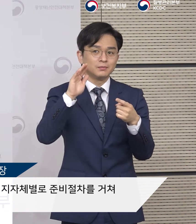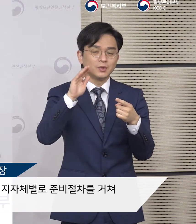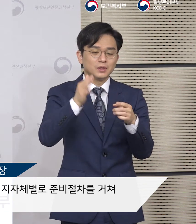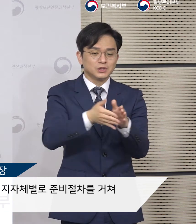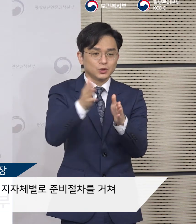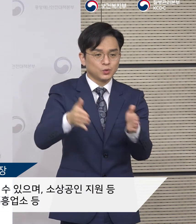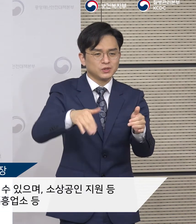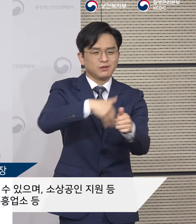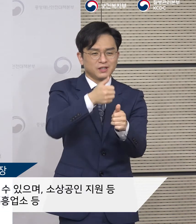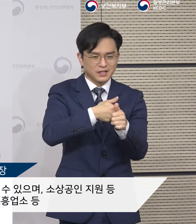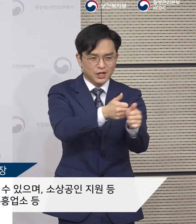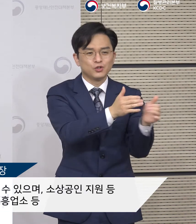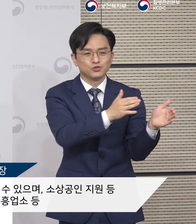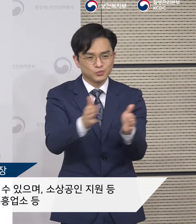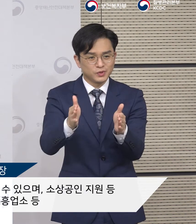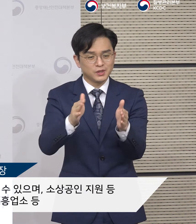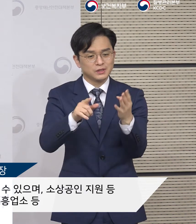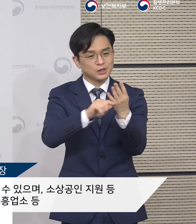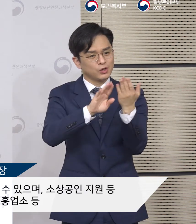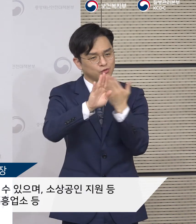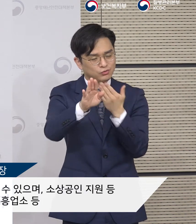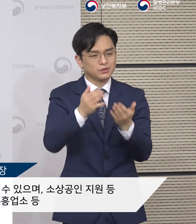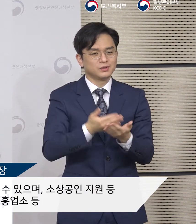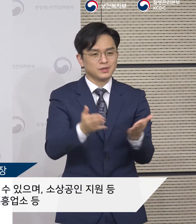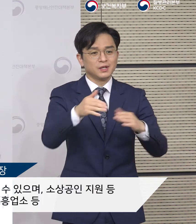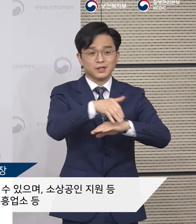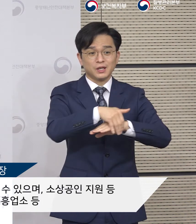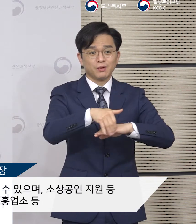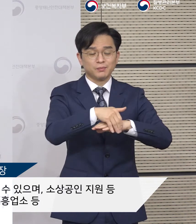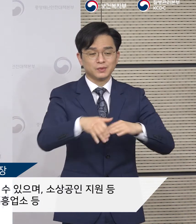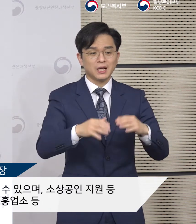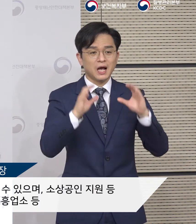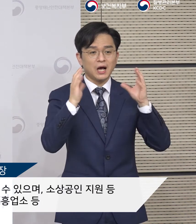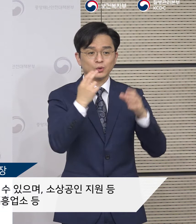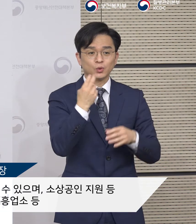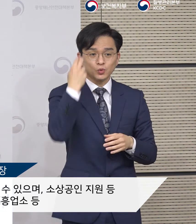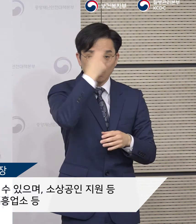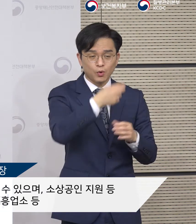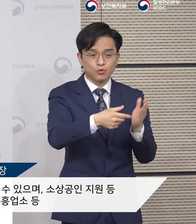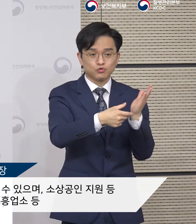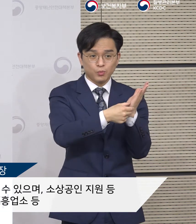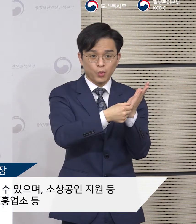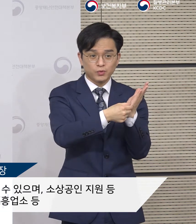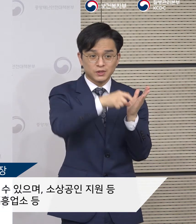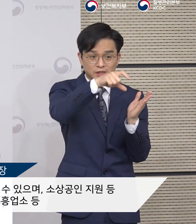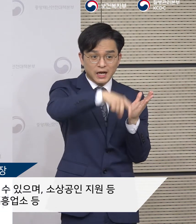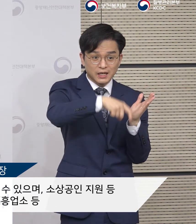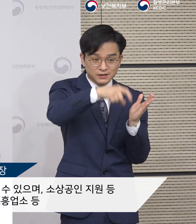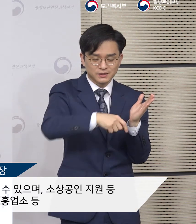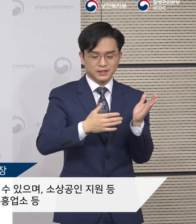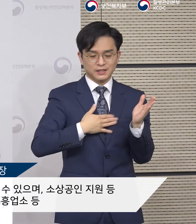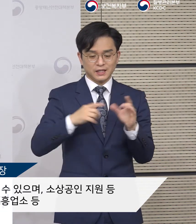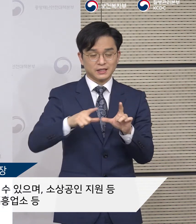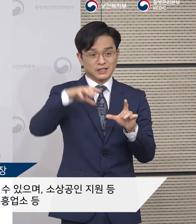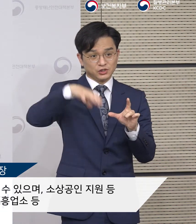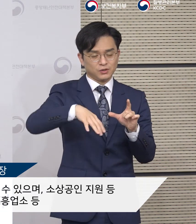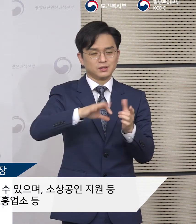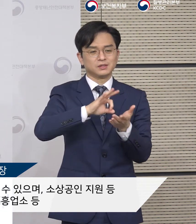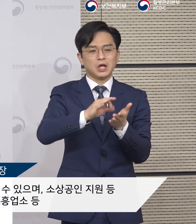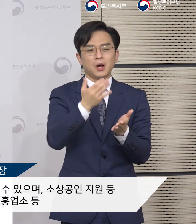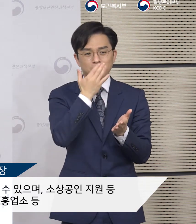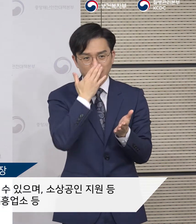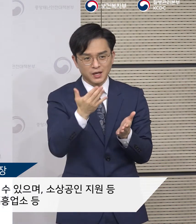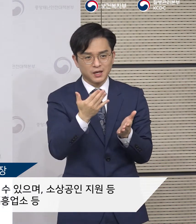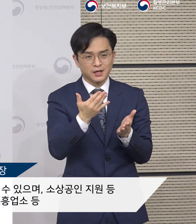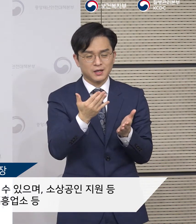예정입니다. 아이 돌봄 쿠폰은 해당 광역시도에서 사용할 수 있으며 소상공인 지원 등 지역